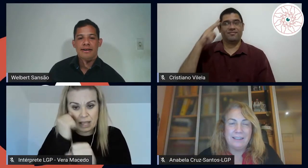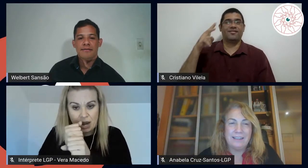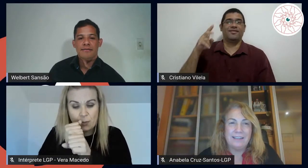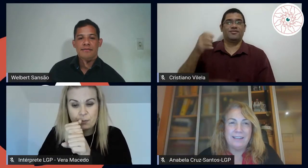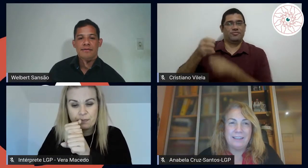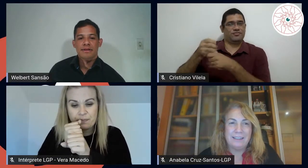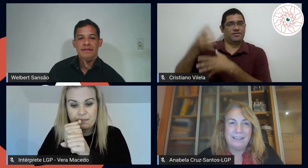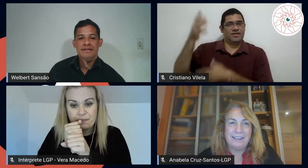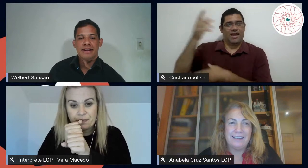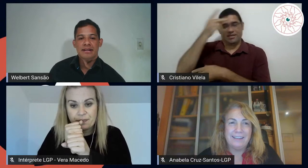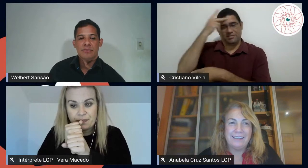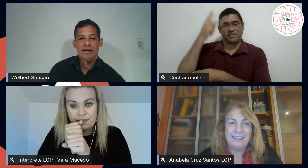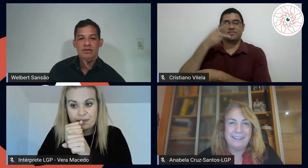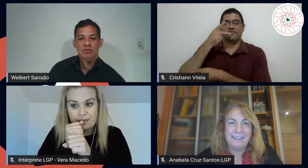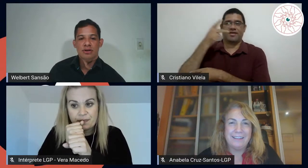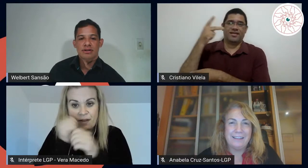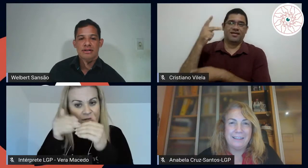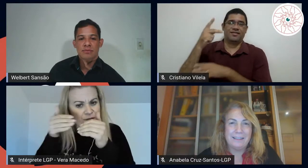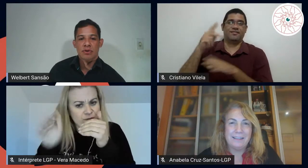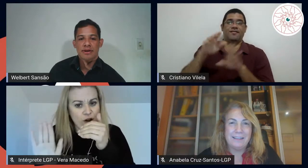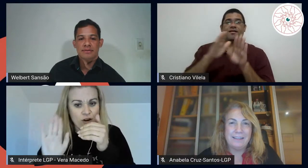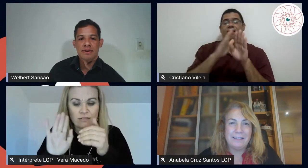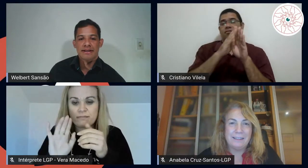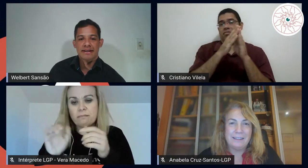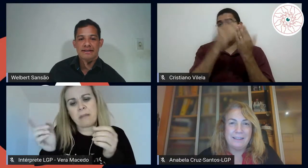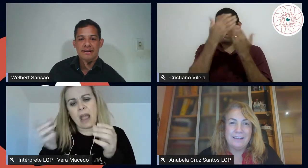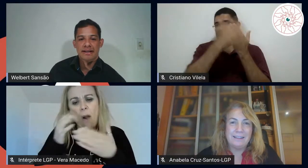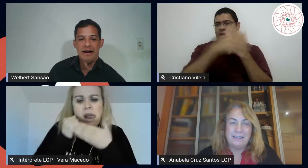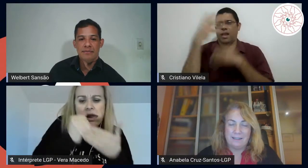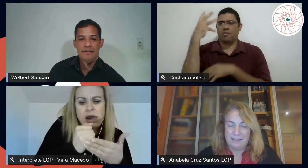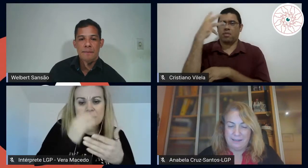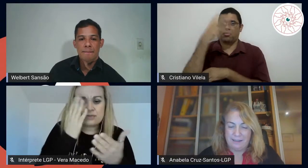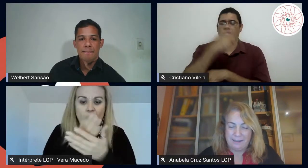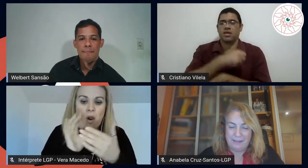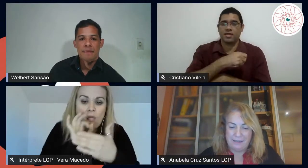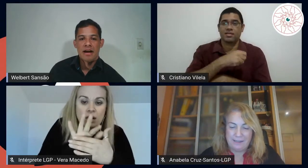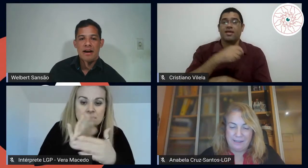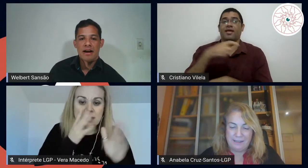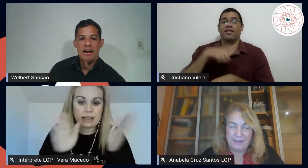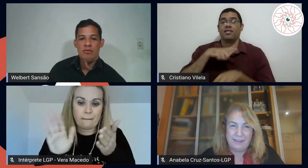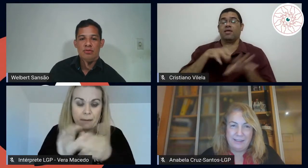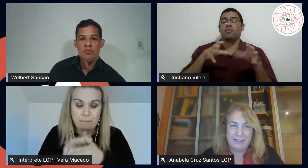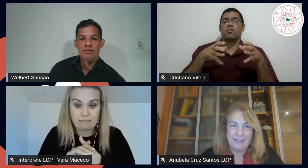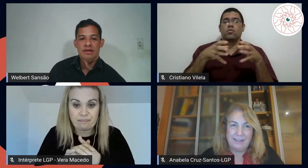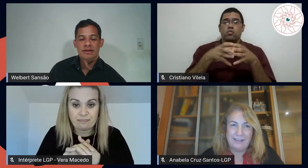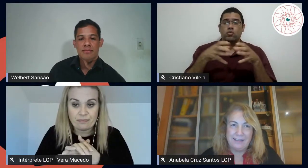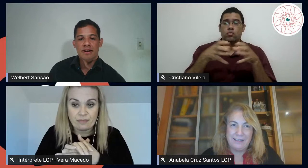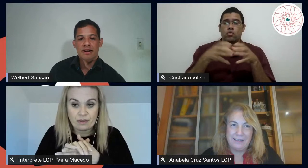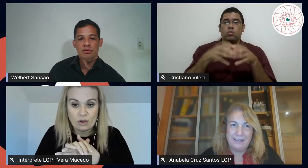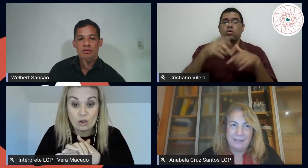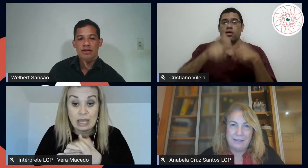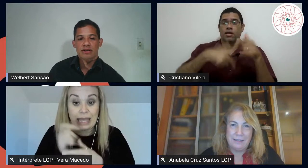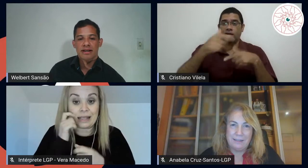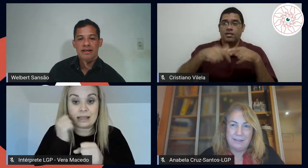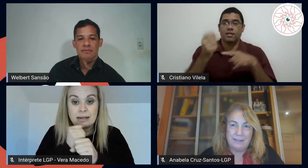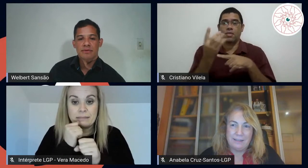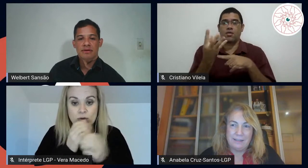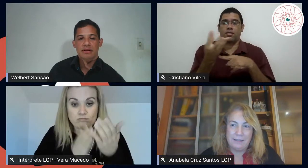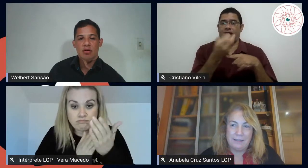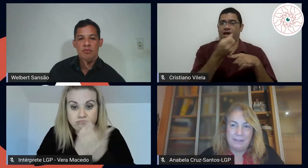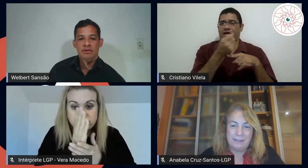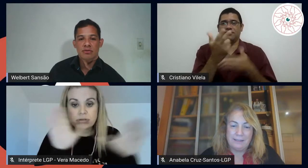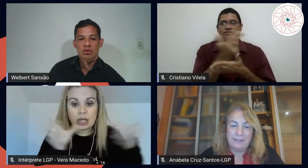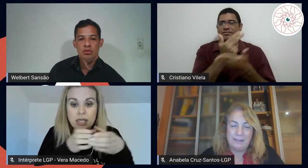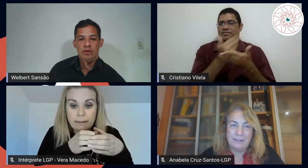eh eh externamente durante esse esse essa etapa. a os que trabalharam durante a